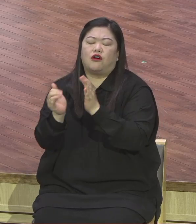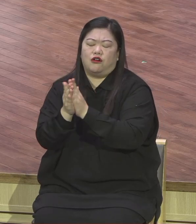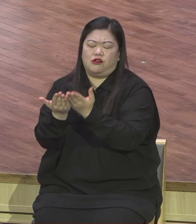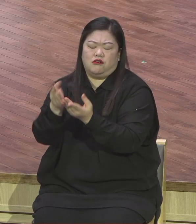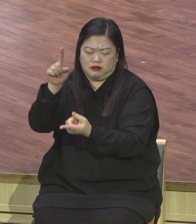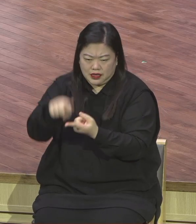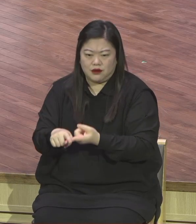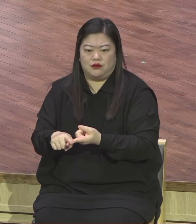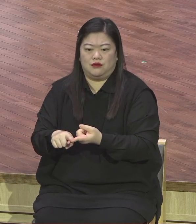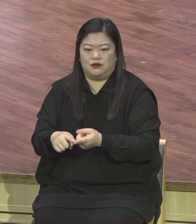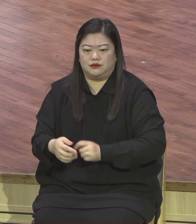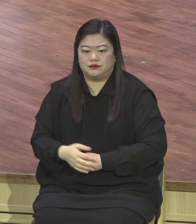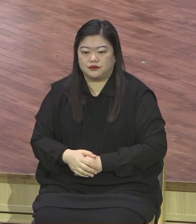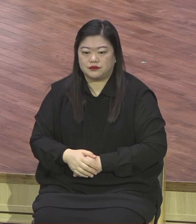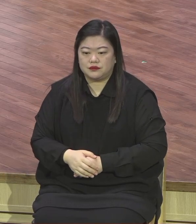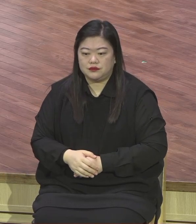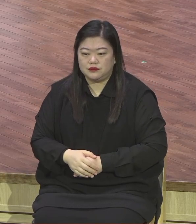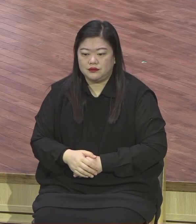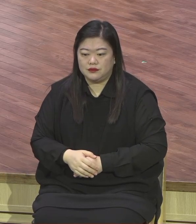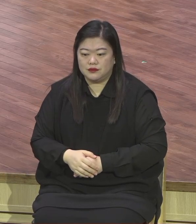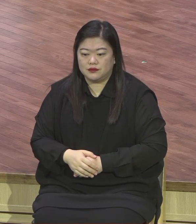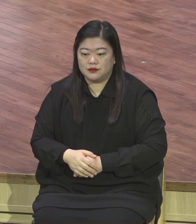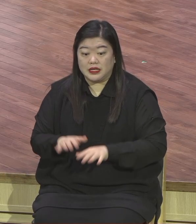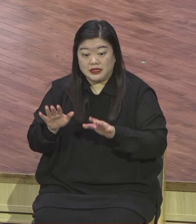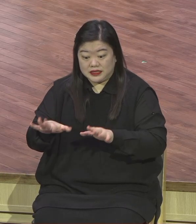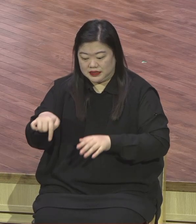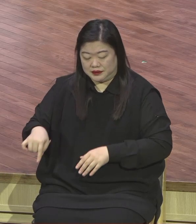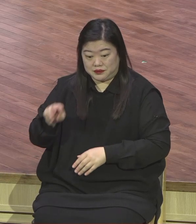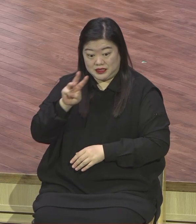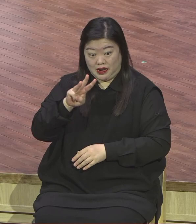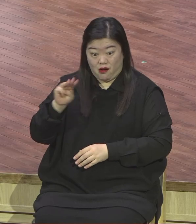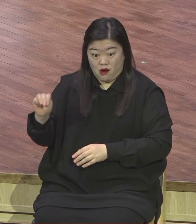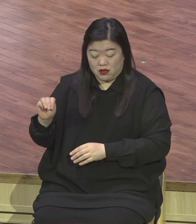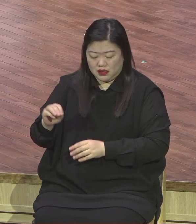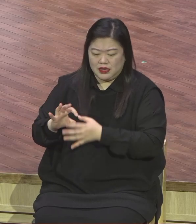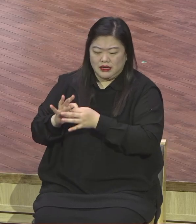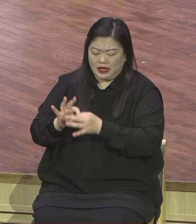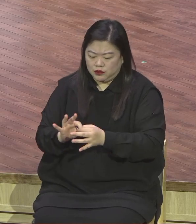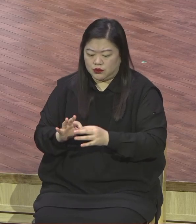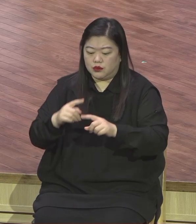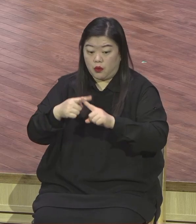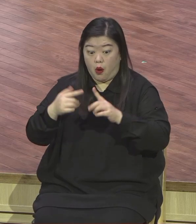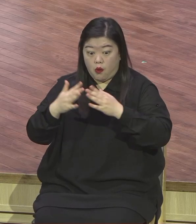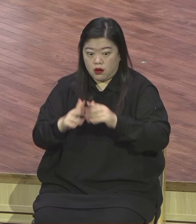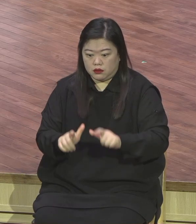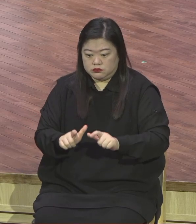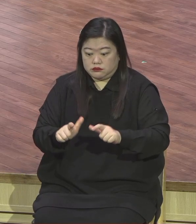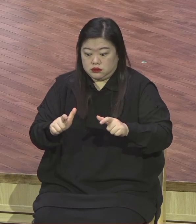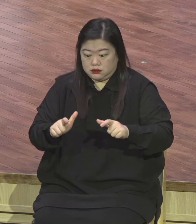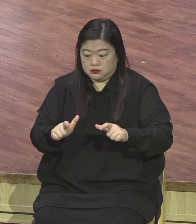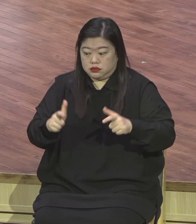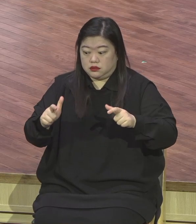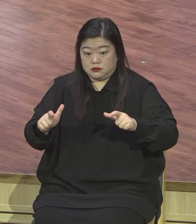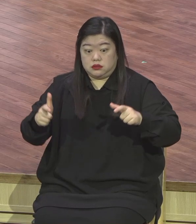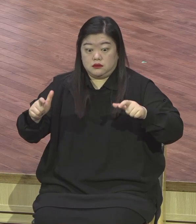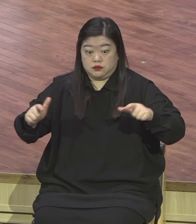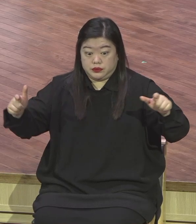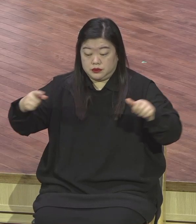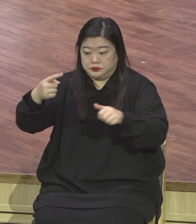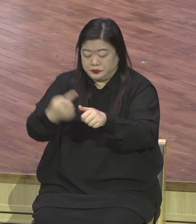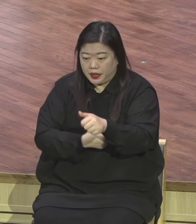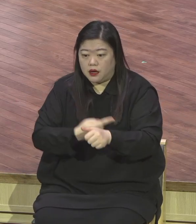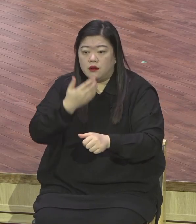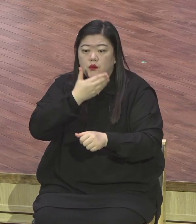수십니다만 교회를 건축해. 교회가 부흥되니까 자꾸 확장되다 보니까 생명 걸은 자들이 그때그때